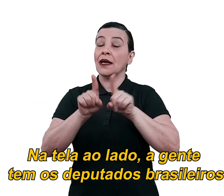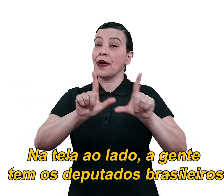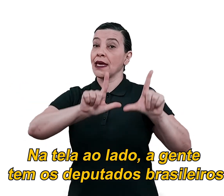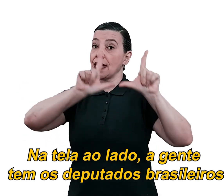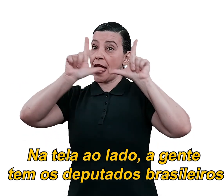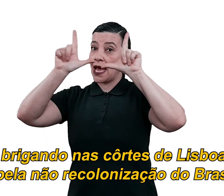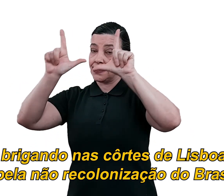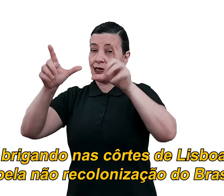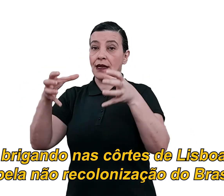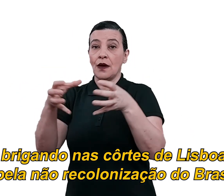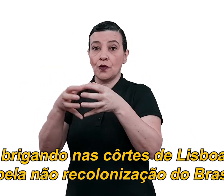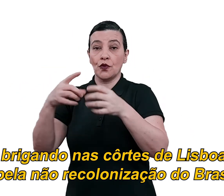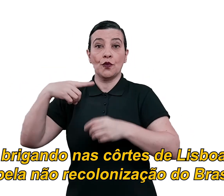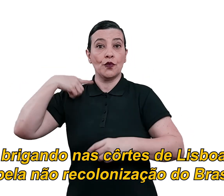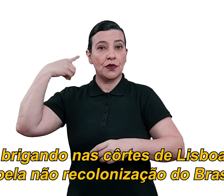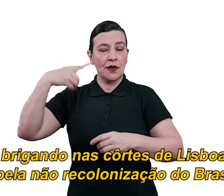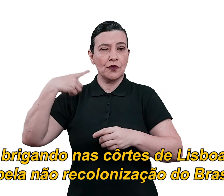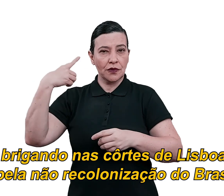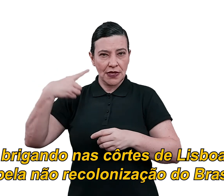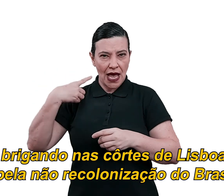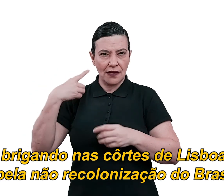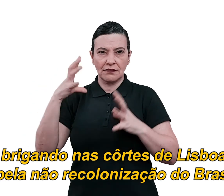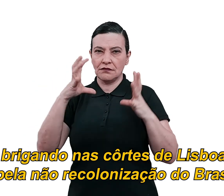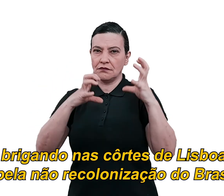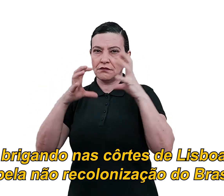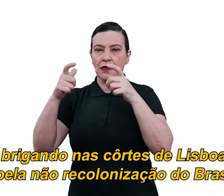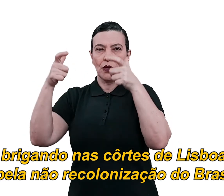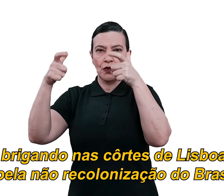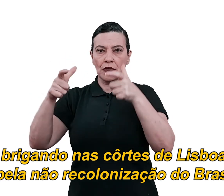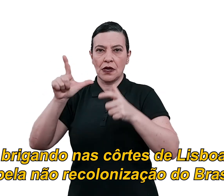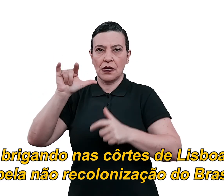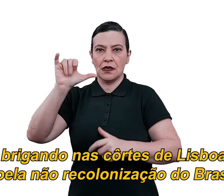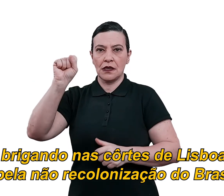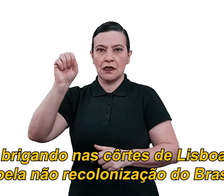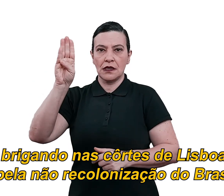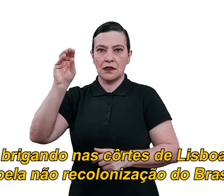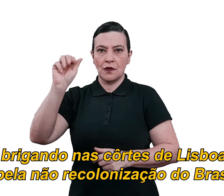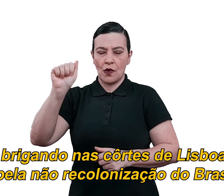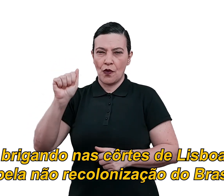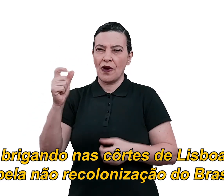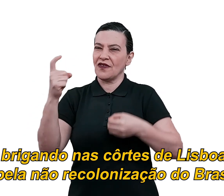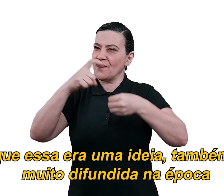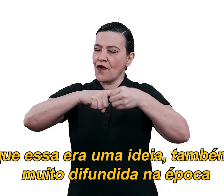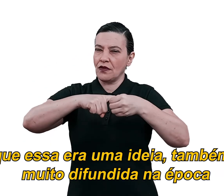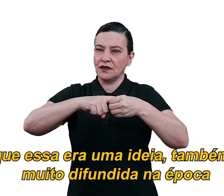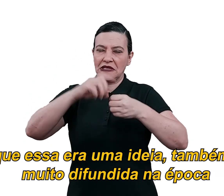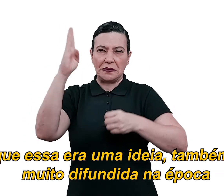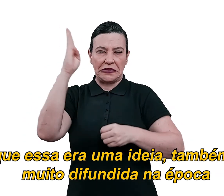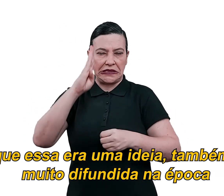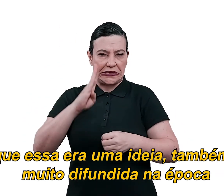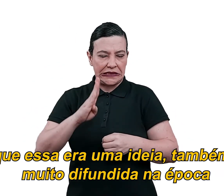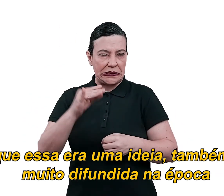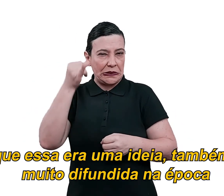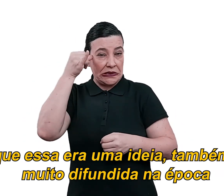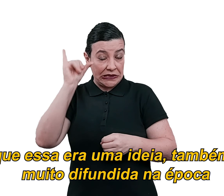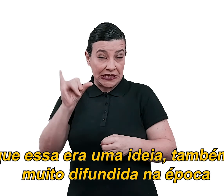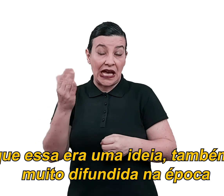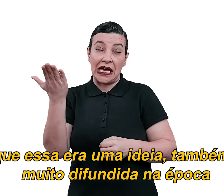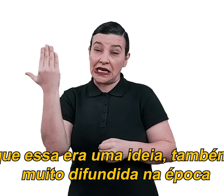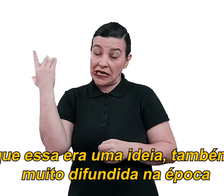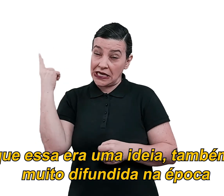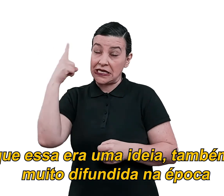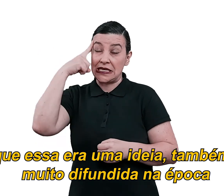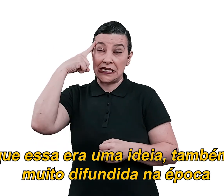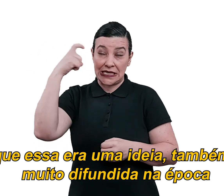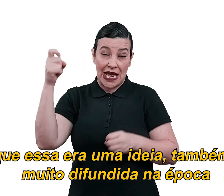deputados brasileiros brigando nas Cortes de Lisboa pela não recolonização do Brasil, né, que essa era uma ideia